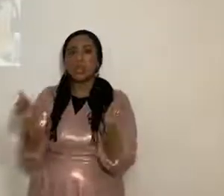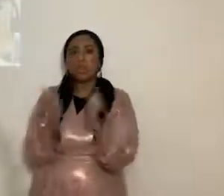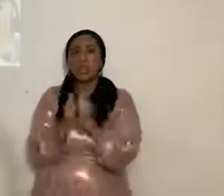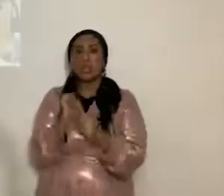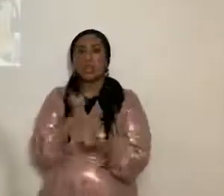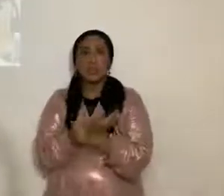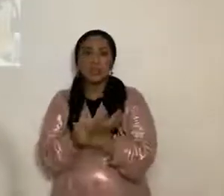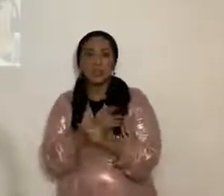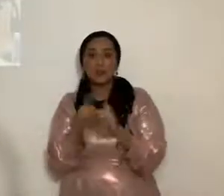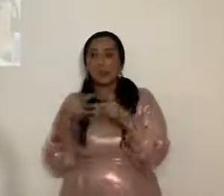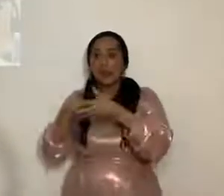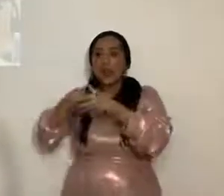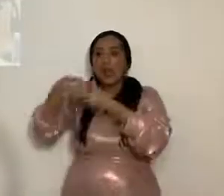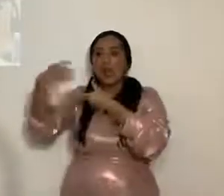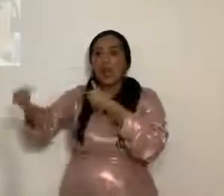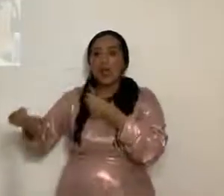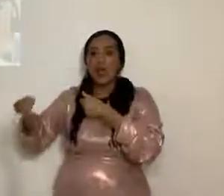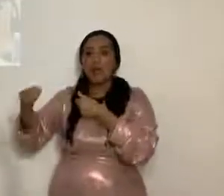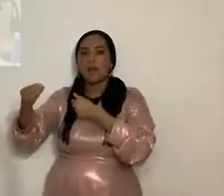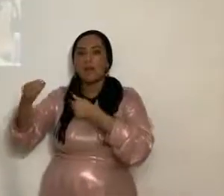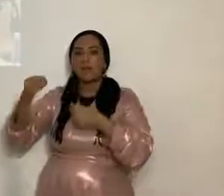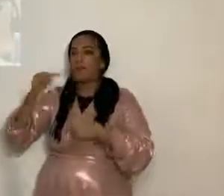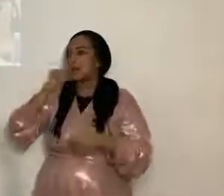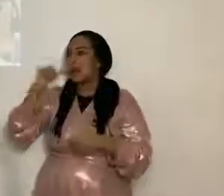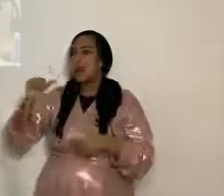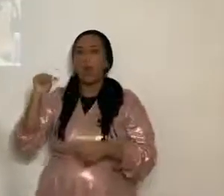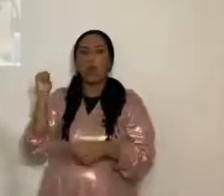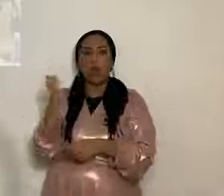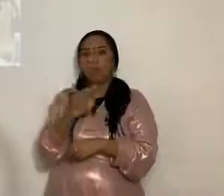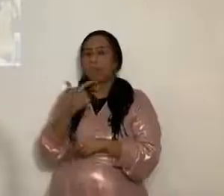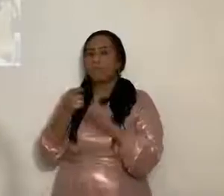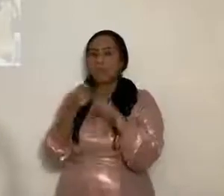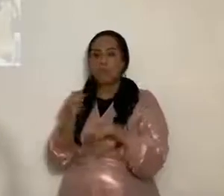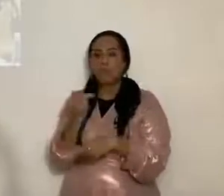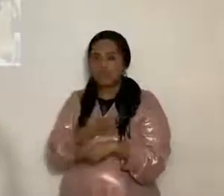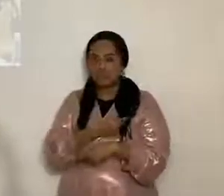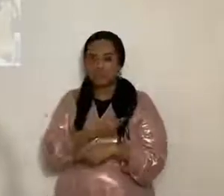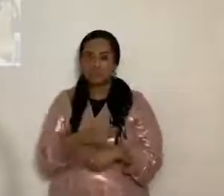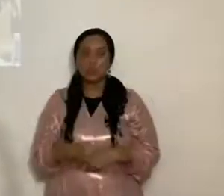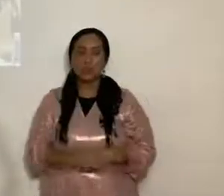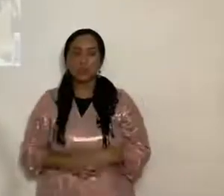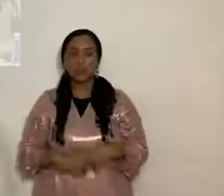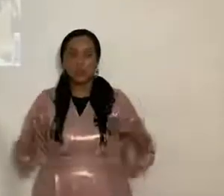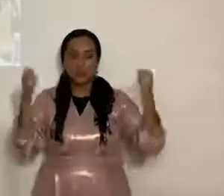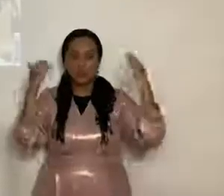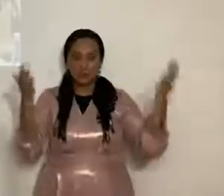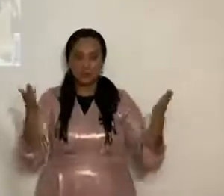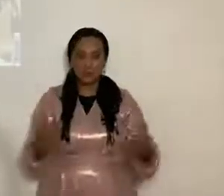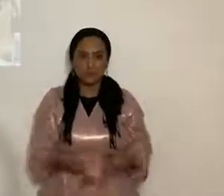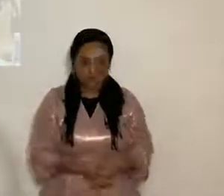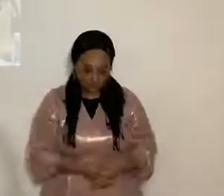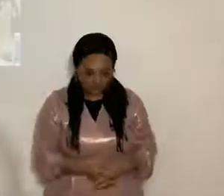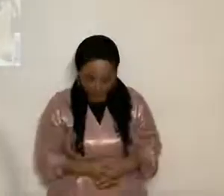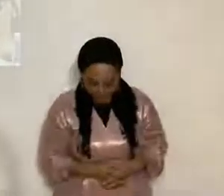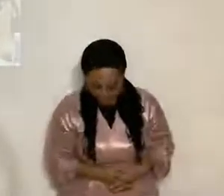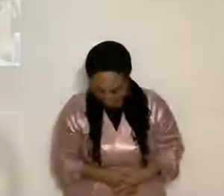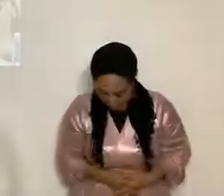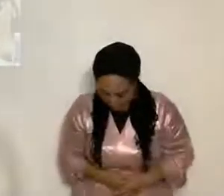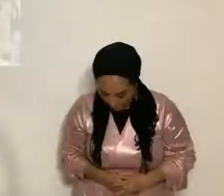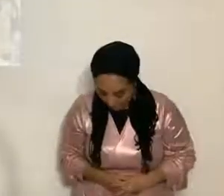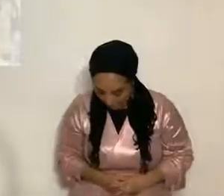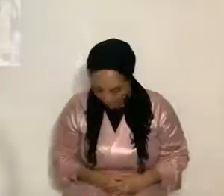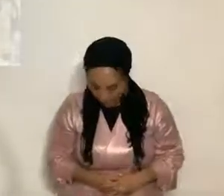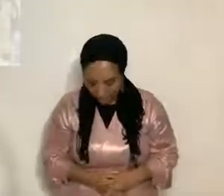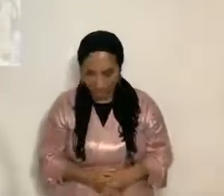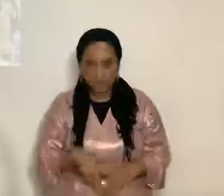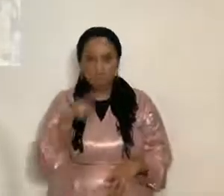nosotros, pero salieron para que se manifestase que no todos son de nosotros. Aleluya, aleluya, amén.